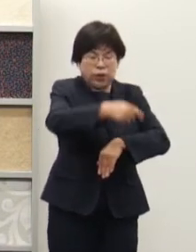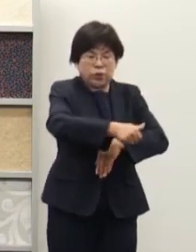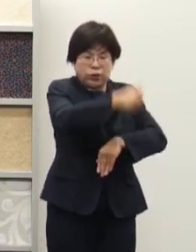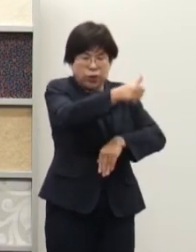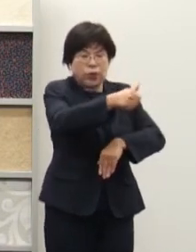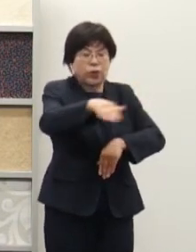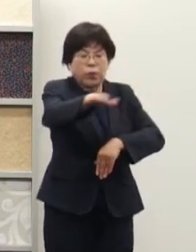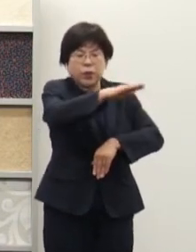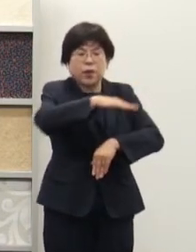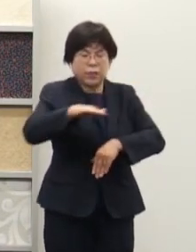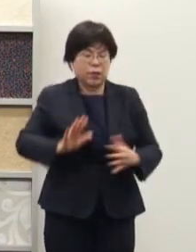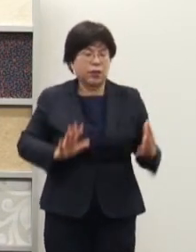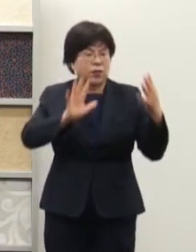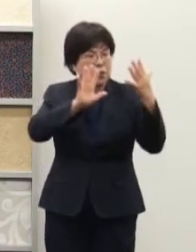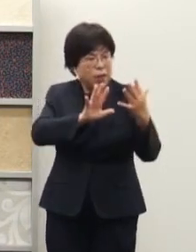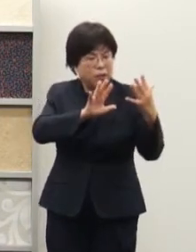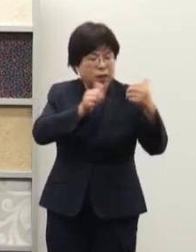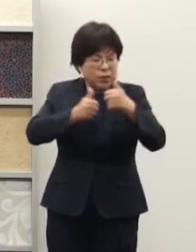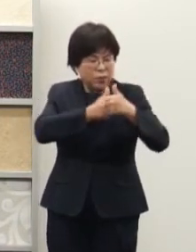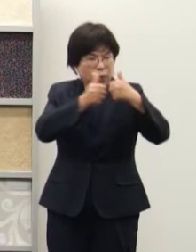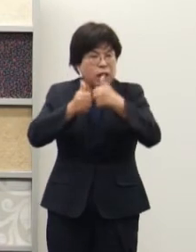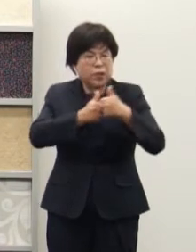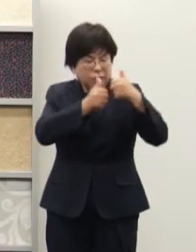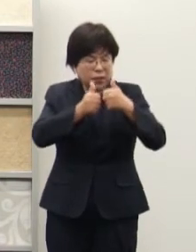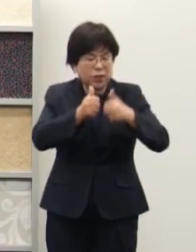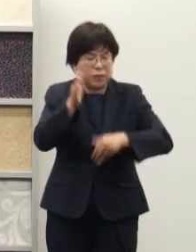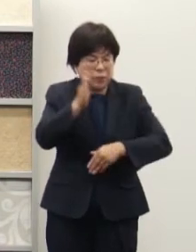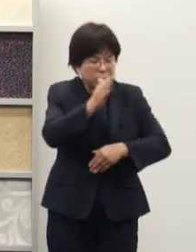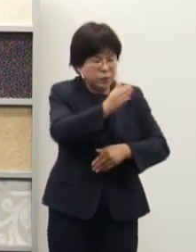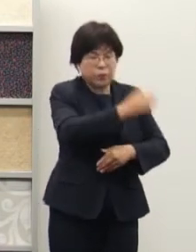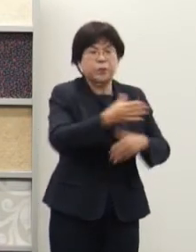との会議の場を設け、協力を要請いたしました。